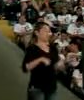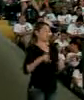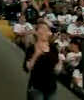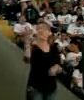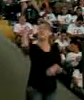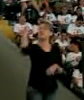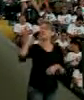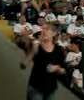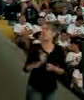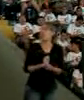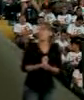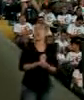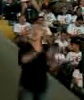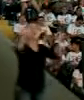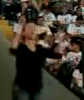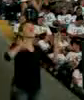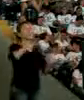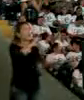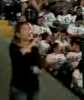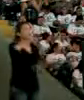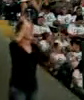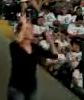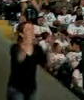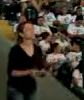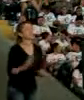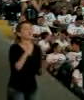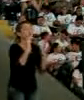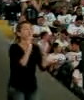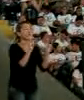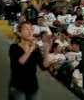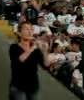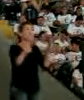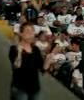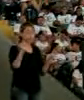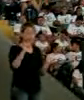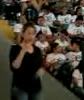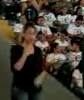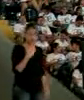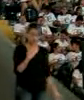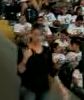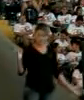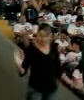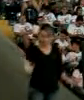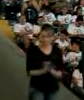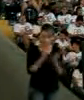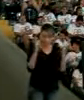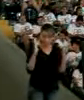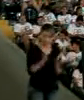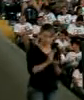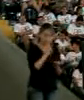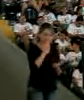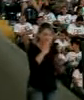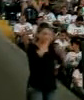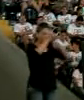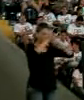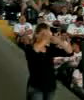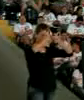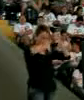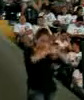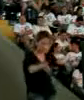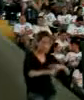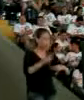se Deus quiser vai dar certo esse negócio de autonomia. Veio a autonomia, eu fiquei cada vez mais pobre, cada vez mais quebrado. Eu continuo